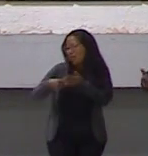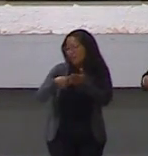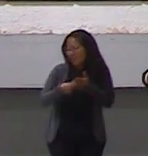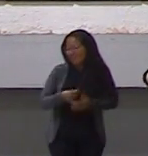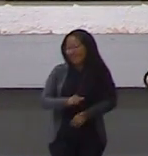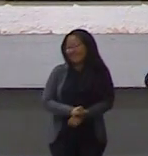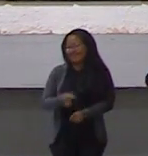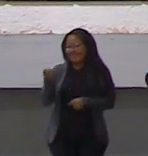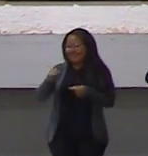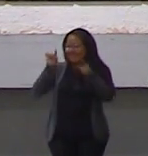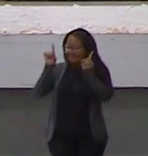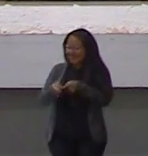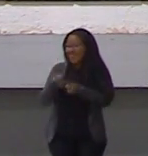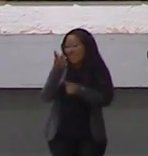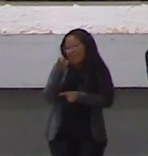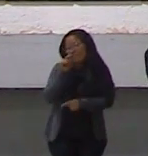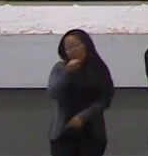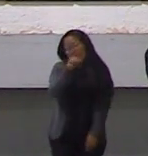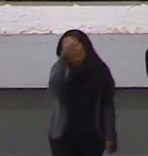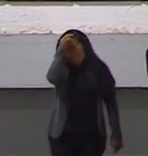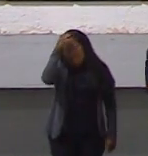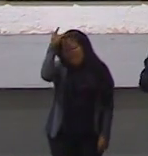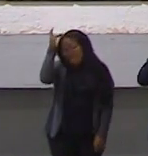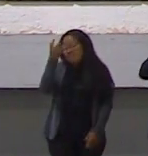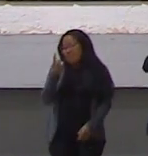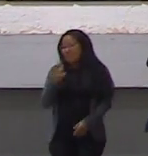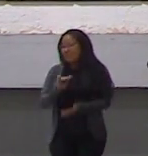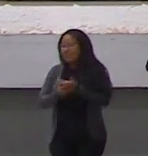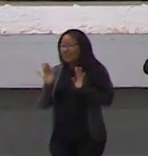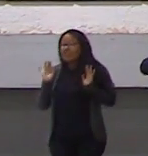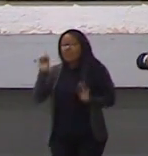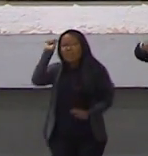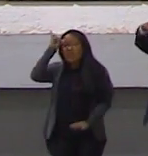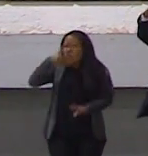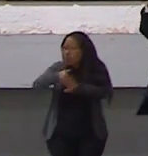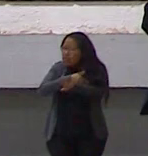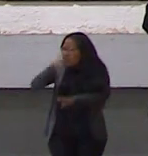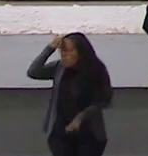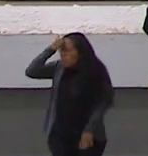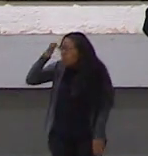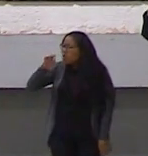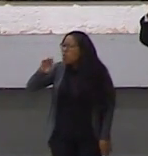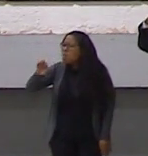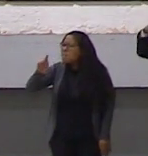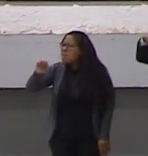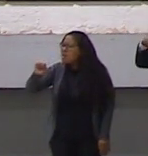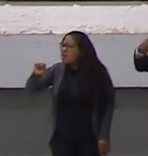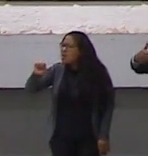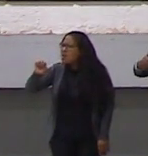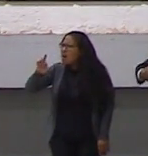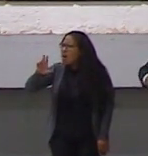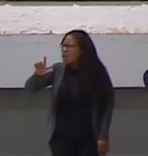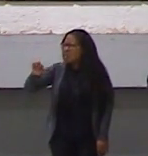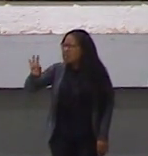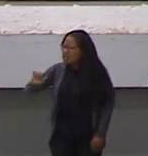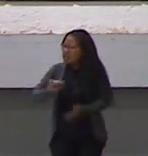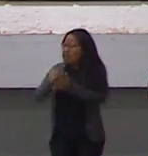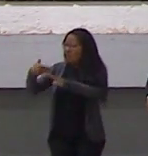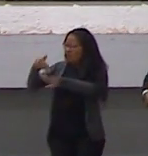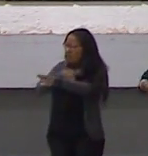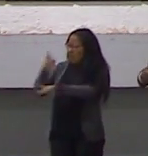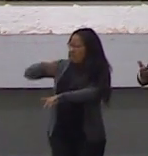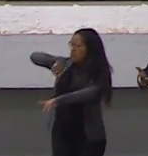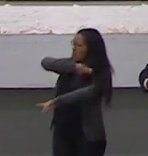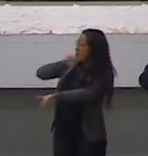quedé corto e ignorante en esa temática recuerdo a mi profesor peralta que llegaba con los libros importados de españa